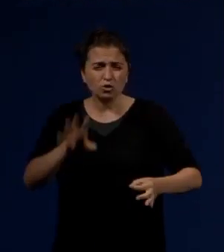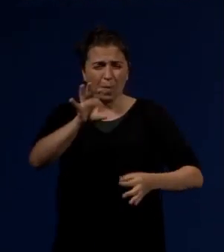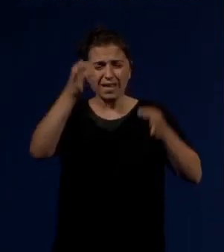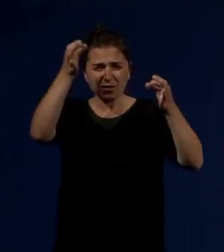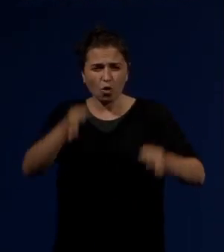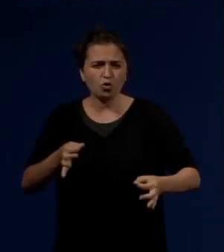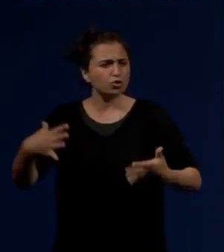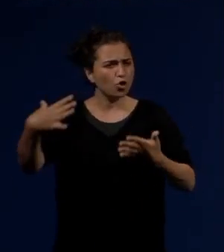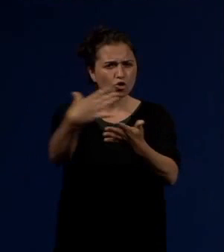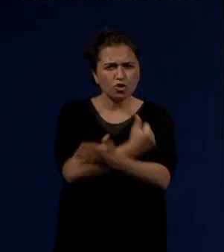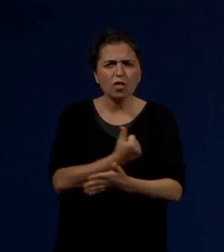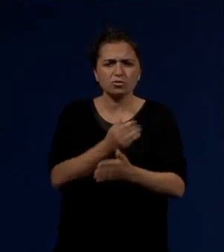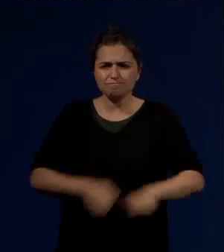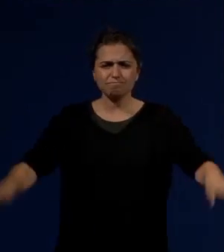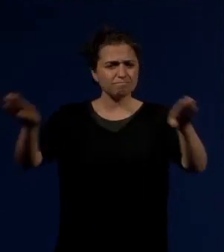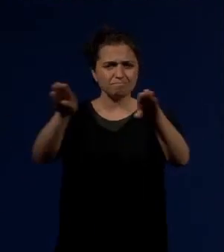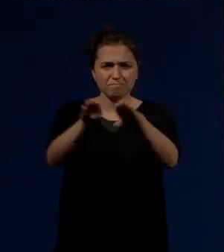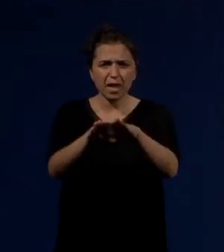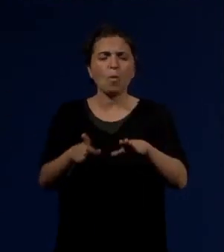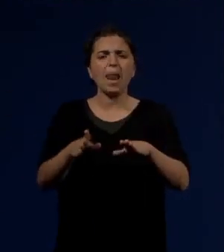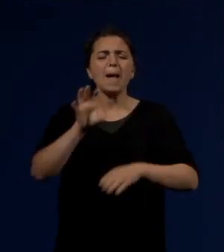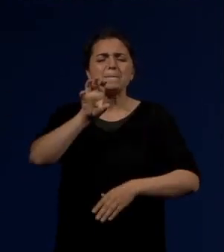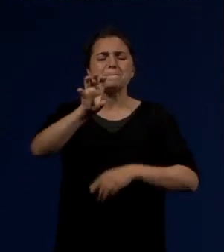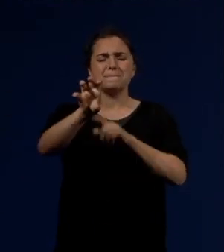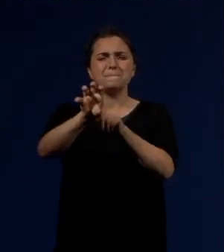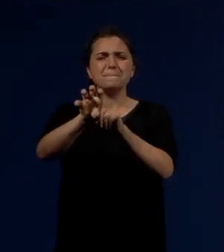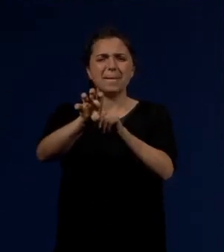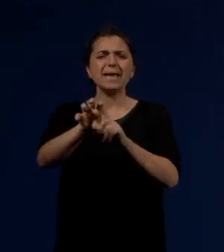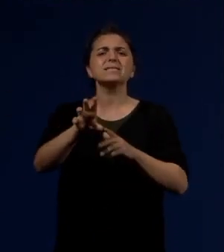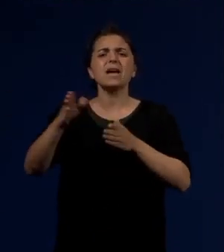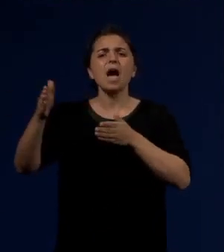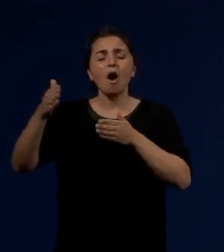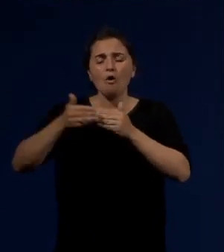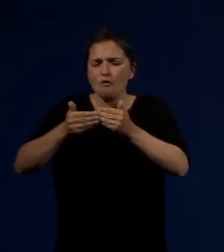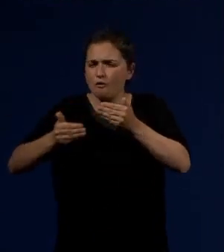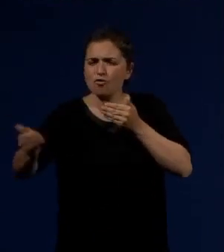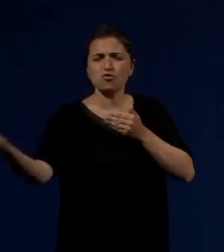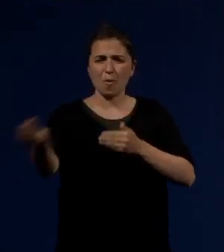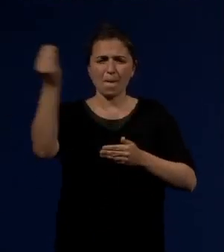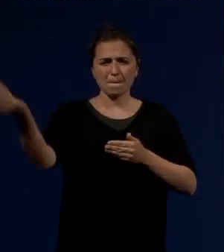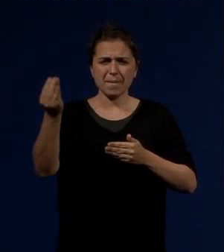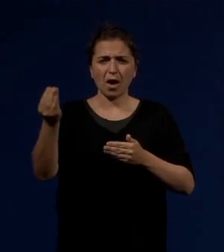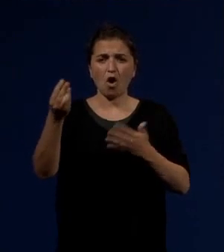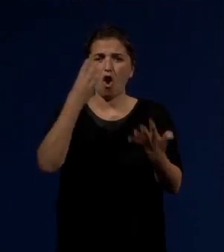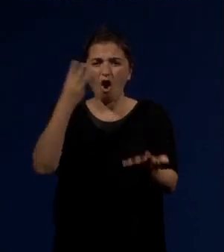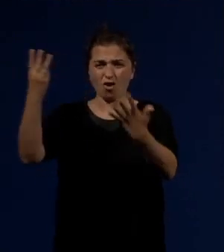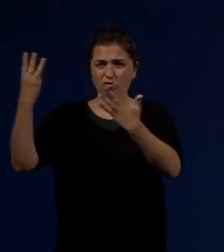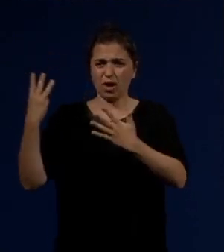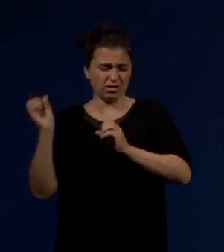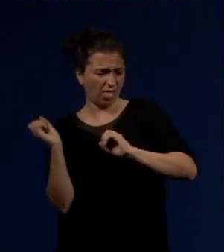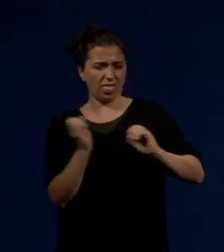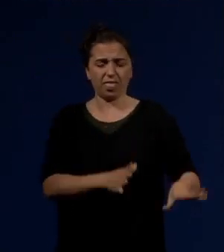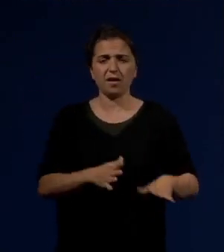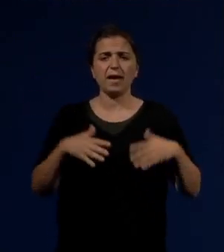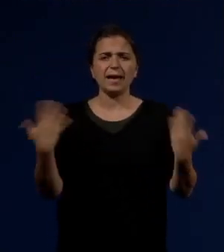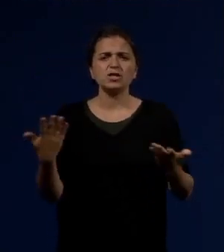teñamos as mesmas oportunidades. Un país que recupere o pulso polo futuro, logo de estar 8 anos abandonado á súa sorte. Estamos